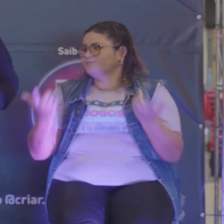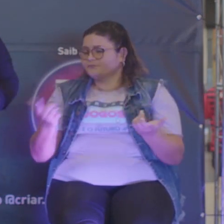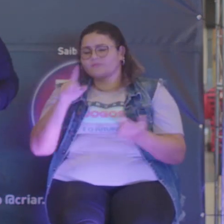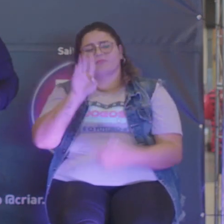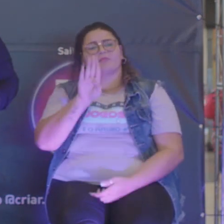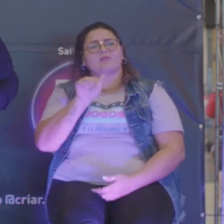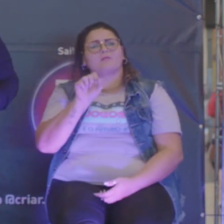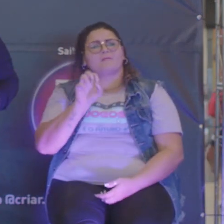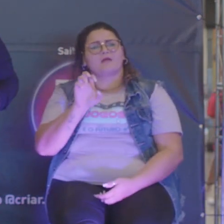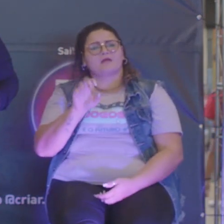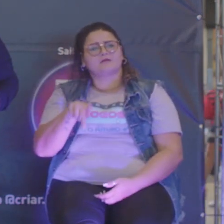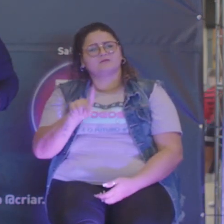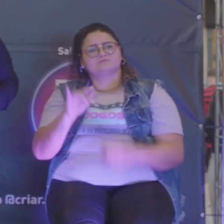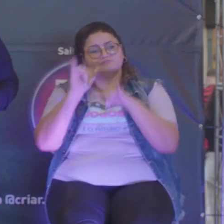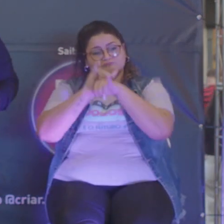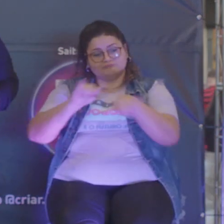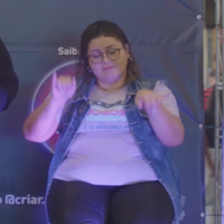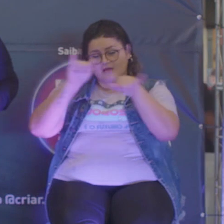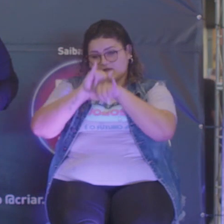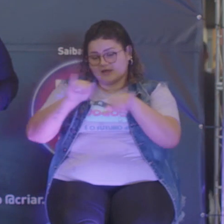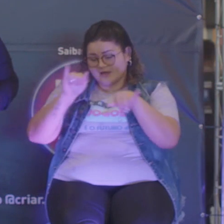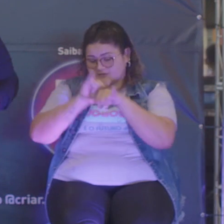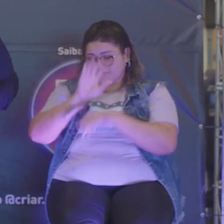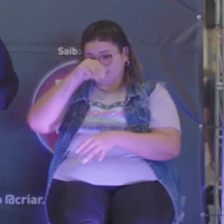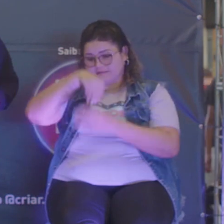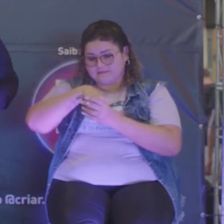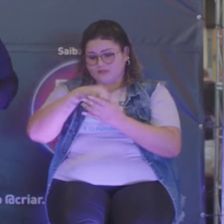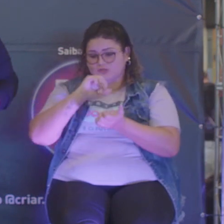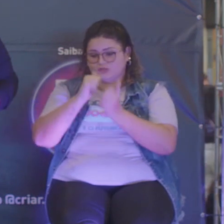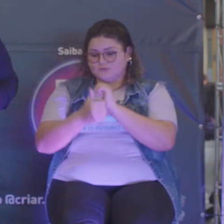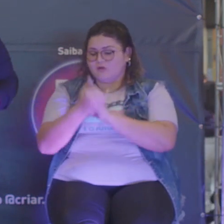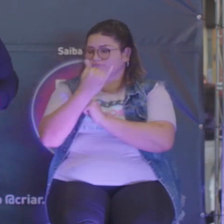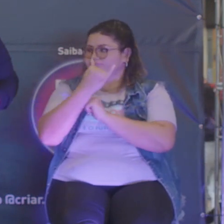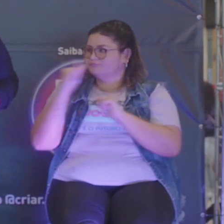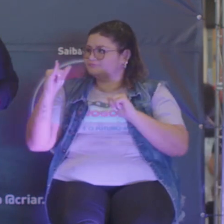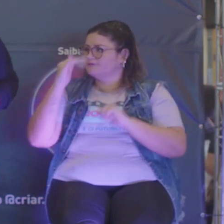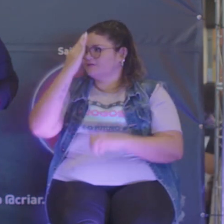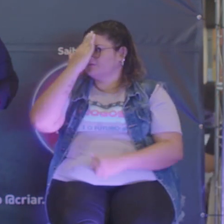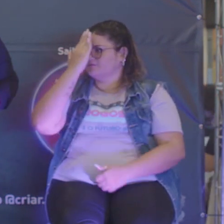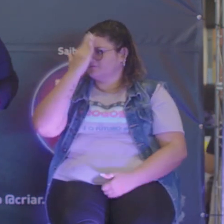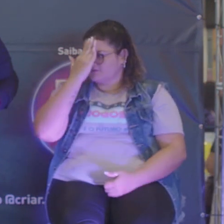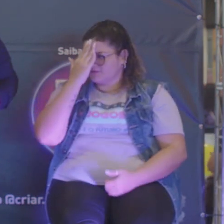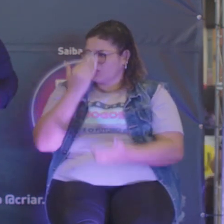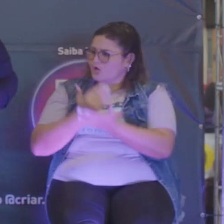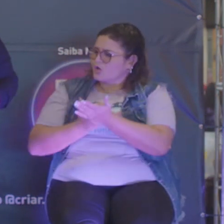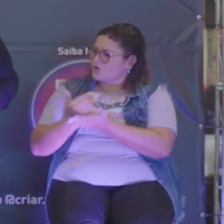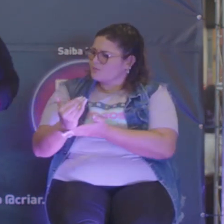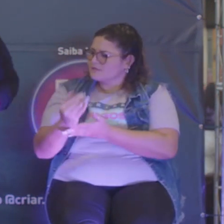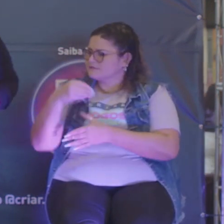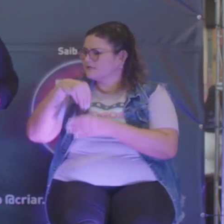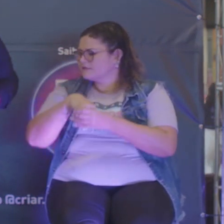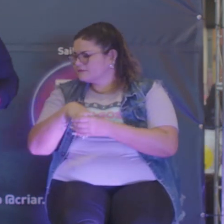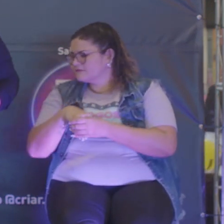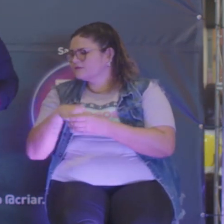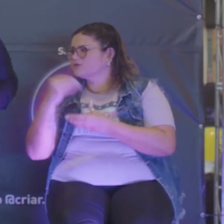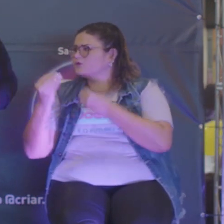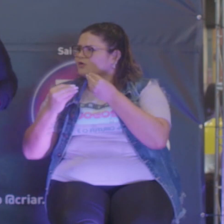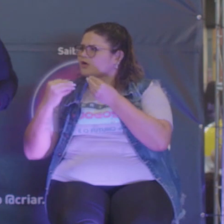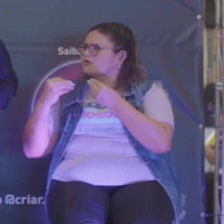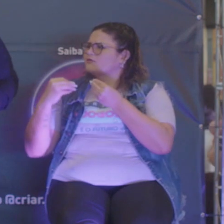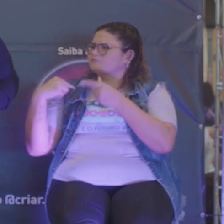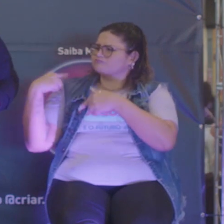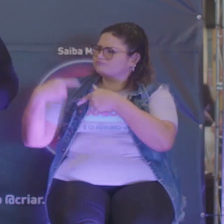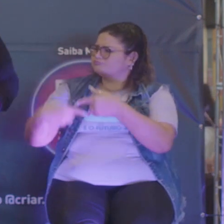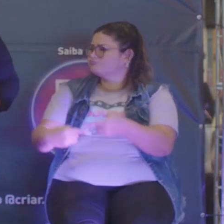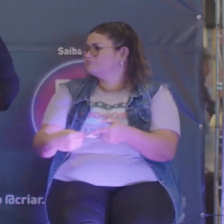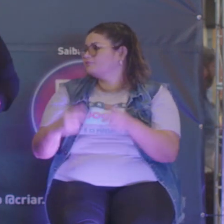com marketing dentro do esporte eletrônico, então eu sei muito bem como é começar dentro dos games, como é que é seguir uma carreira e